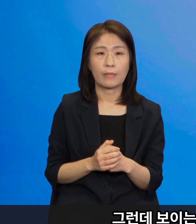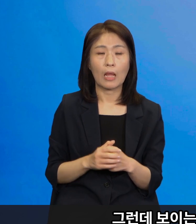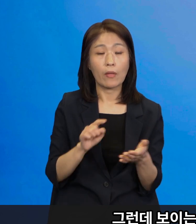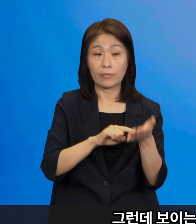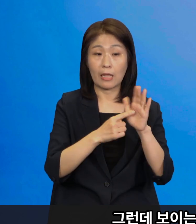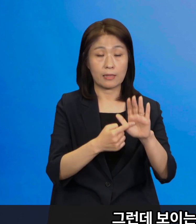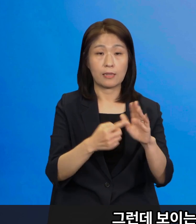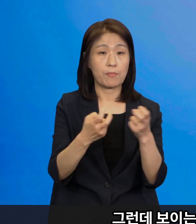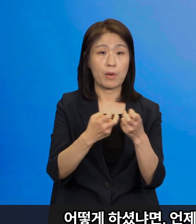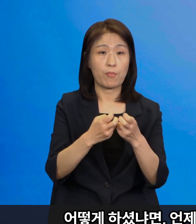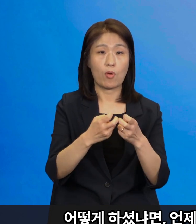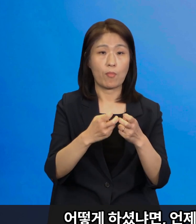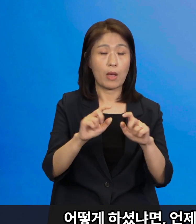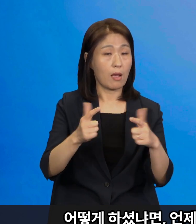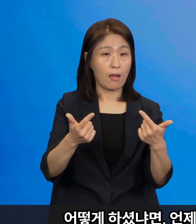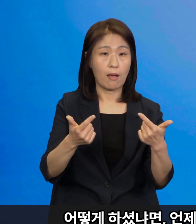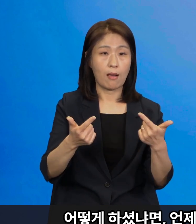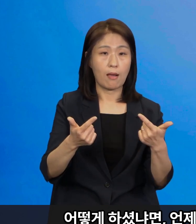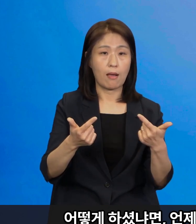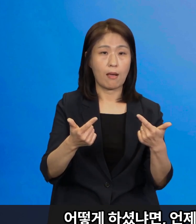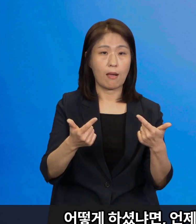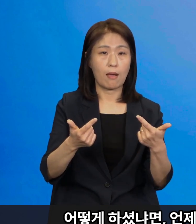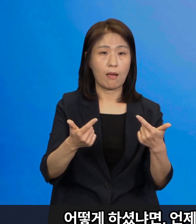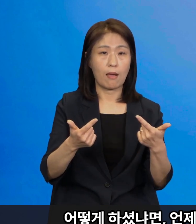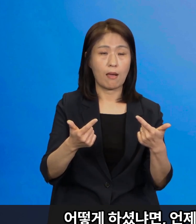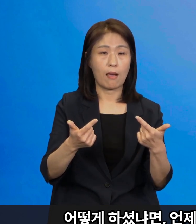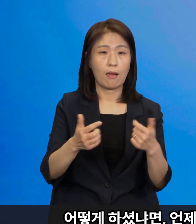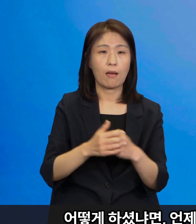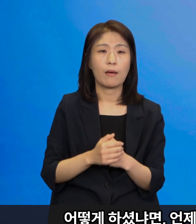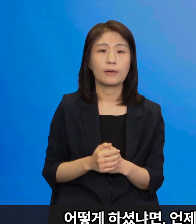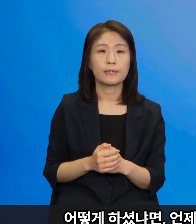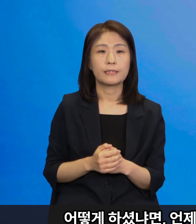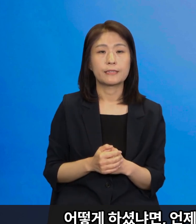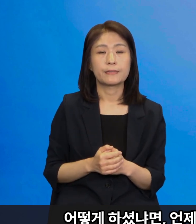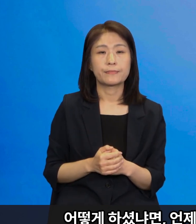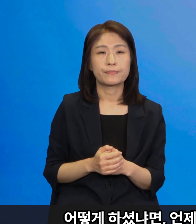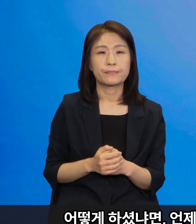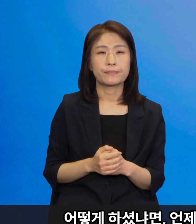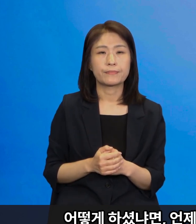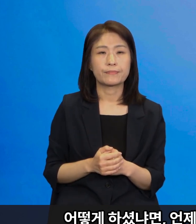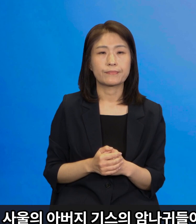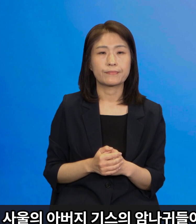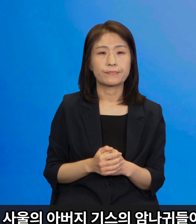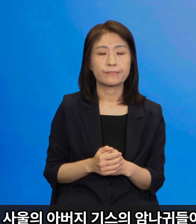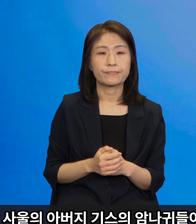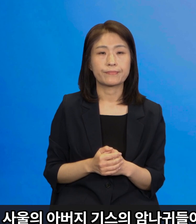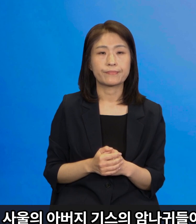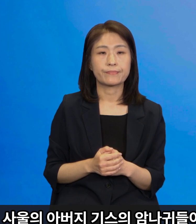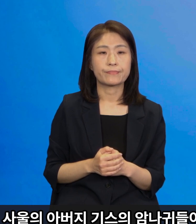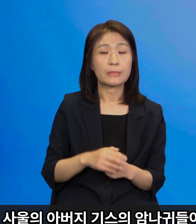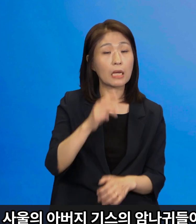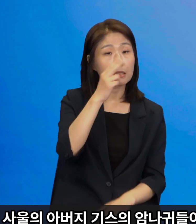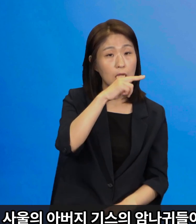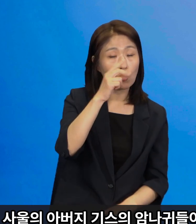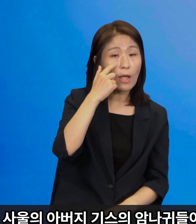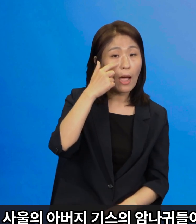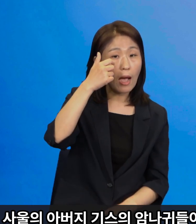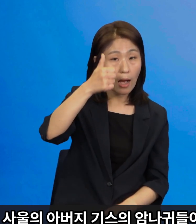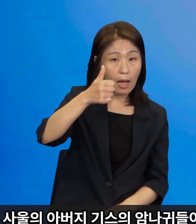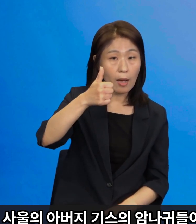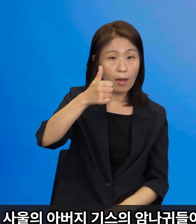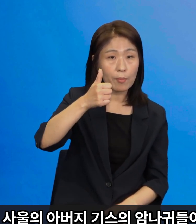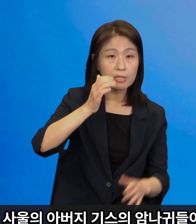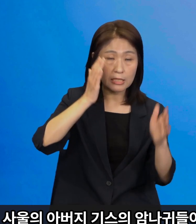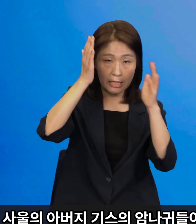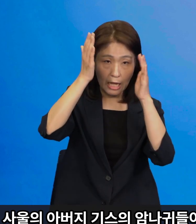하지 않으셨어요. 어떻게 하셨냐면, 언제 그렇게 하셨냐면, 자, 정리해 드릴게요. 사울의 아버지 기스의